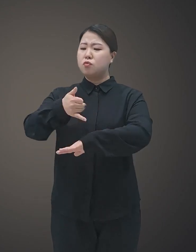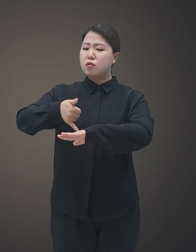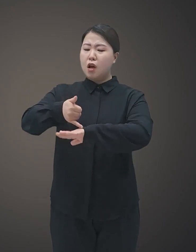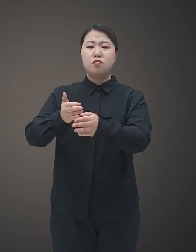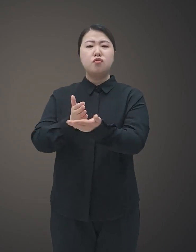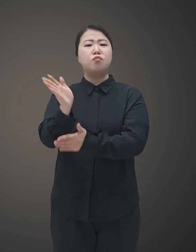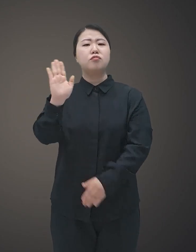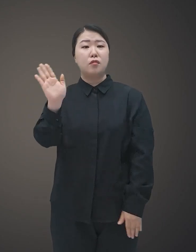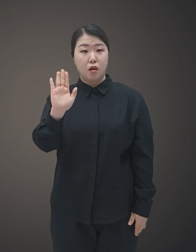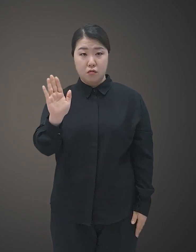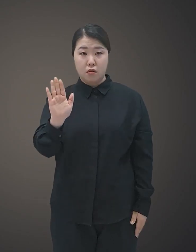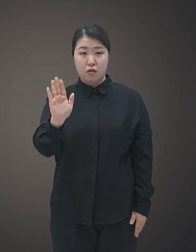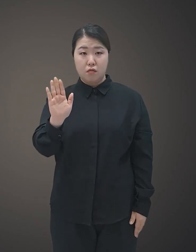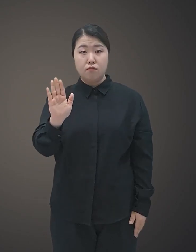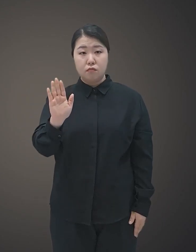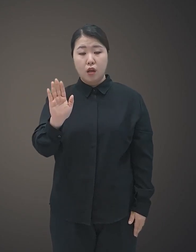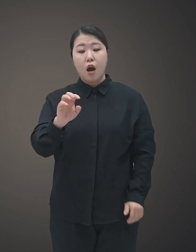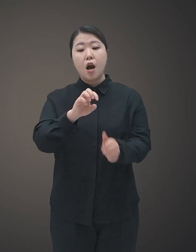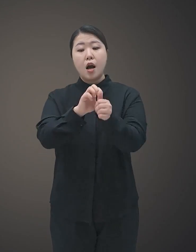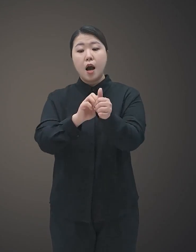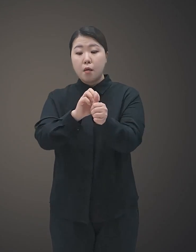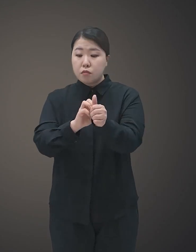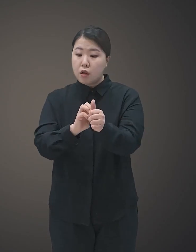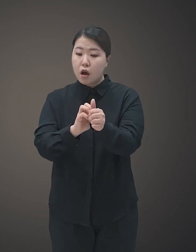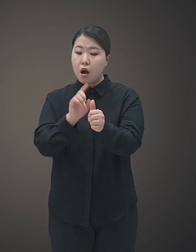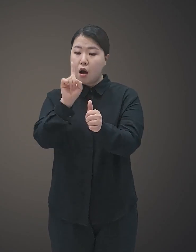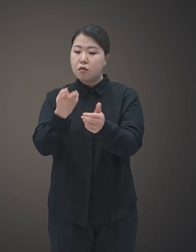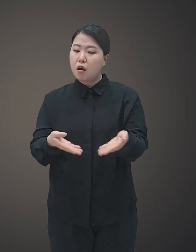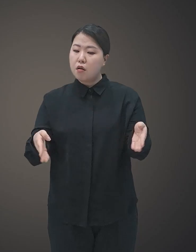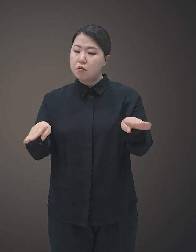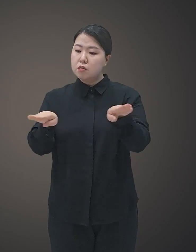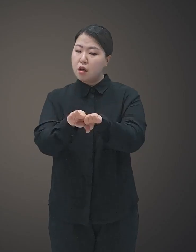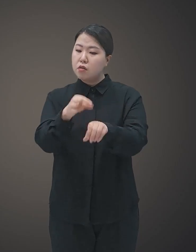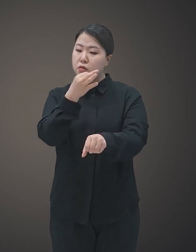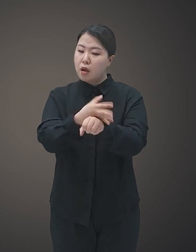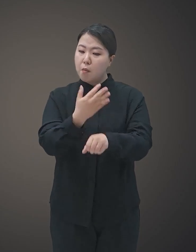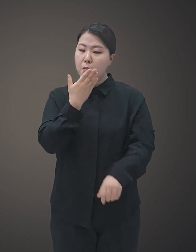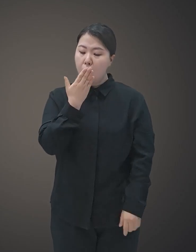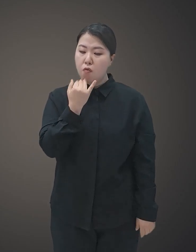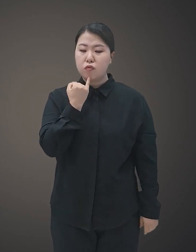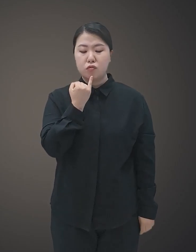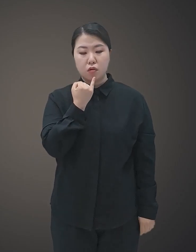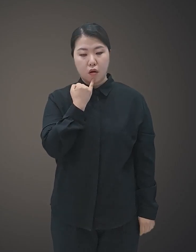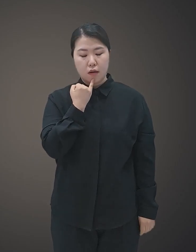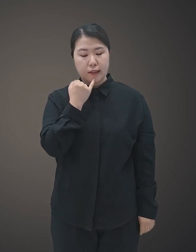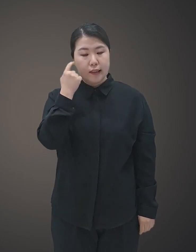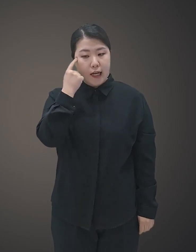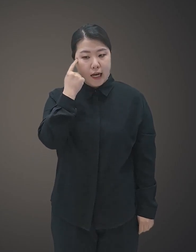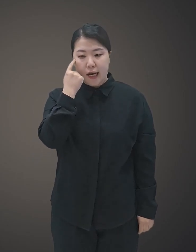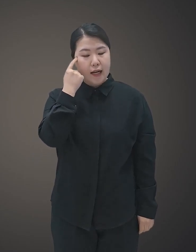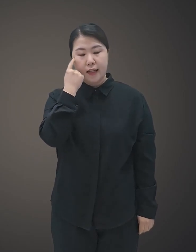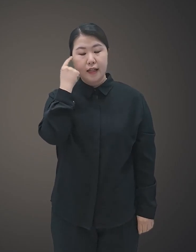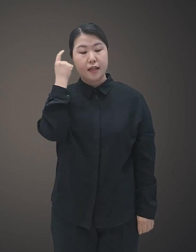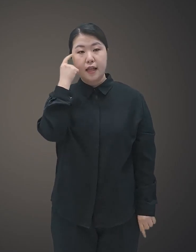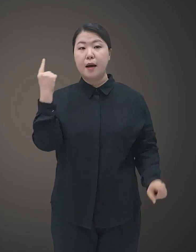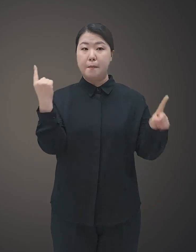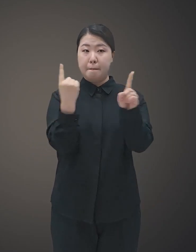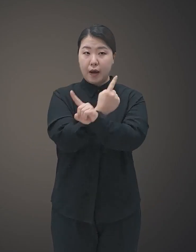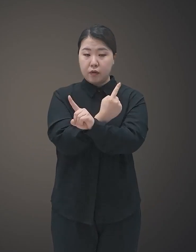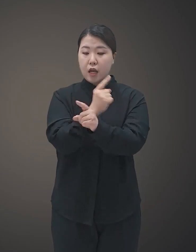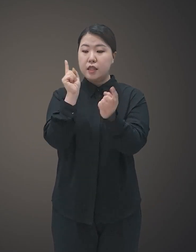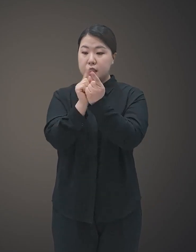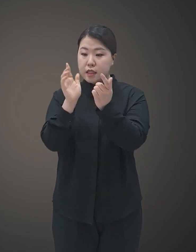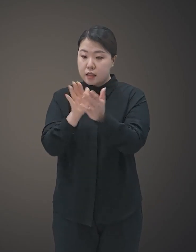농사는 내 전공도 아닌데 그냥 유기농 감자 한 상자 사 먹으면 될 걸 생각했다가도 직접